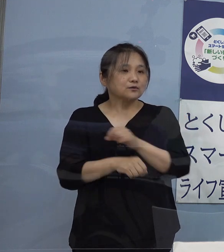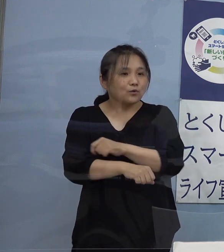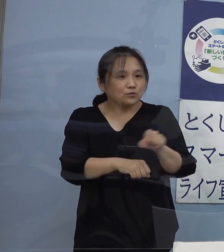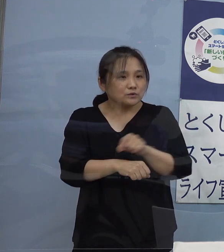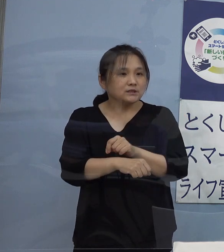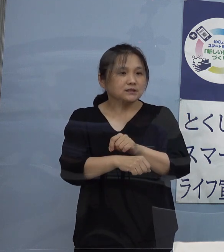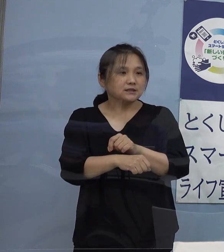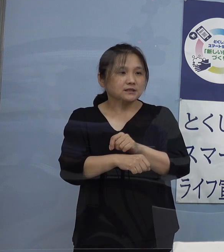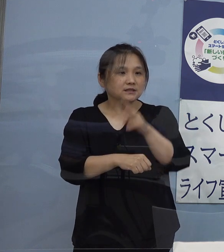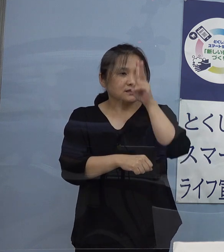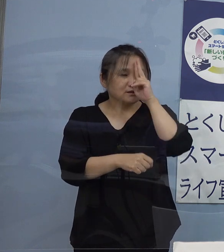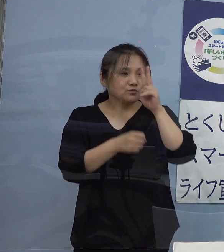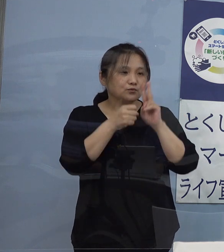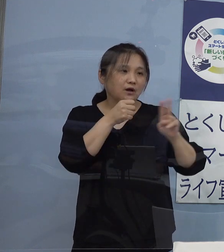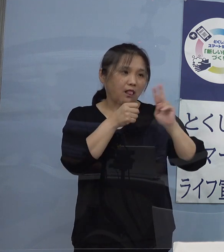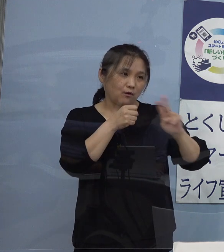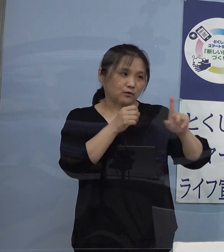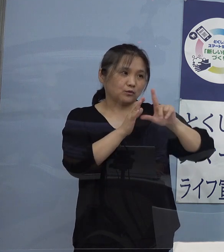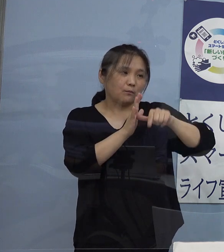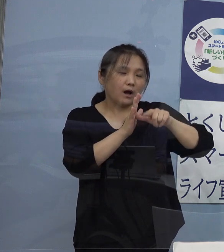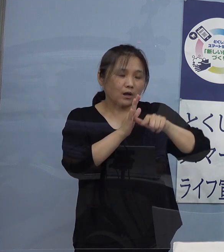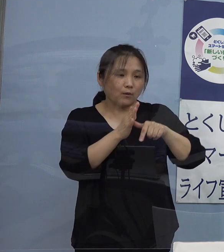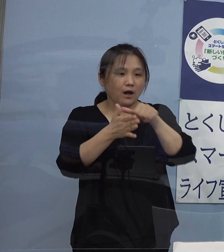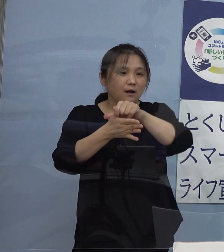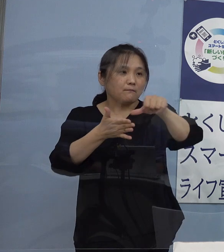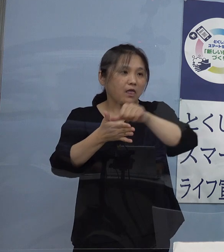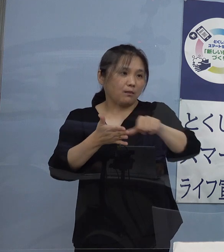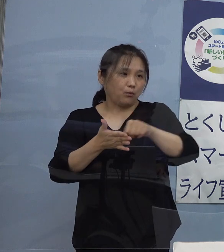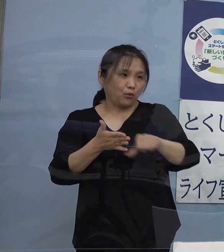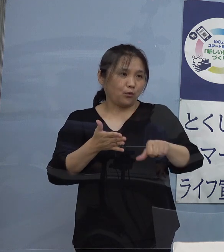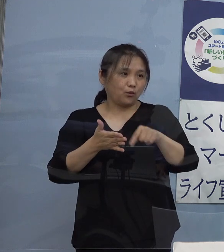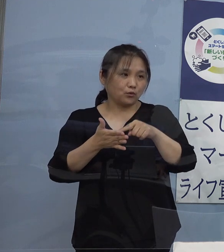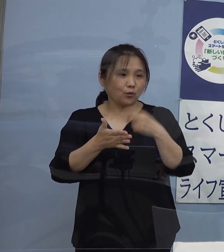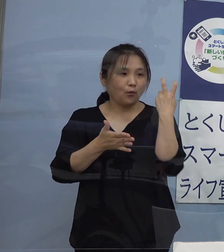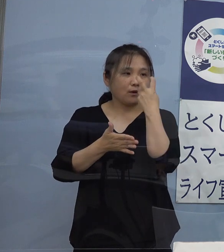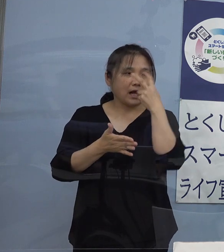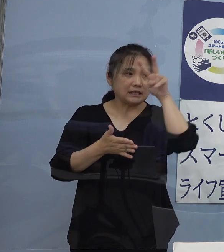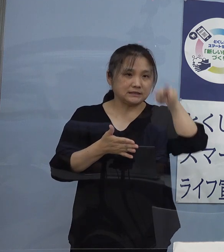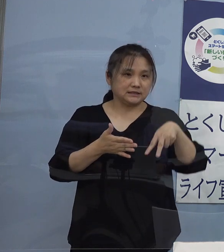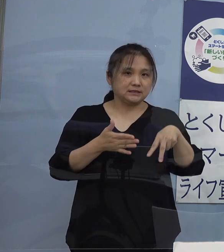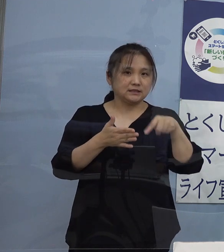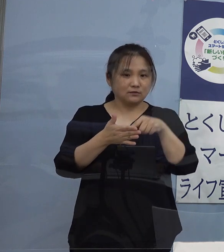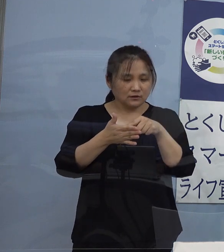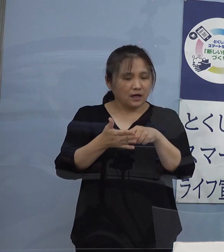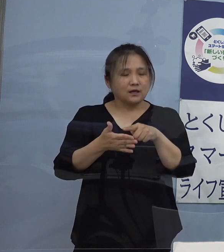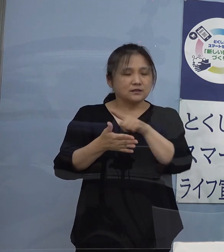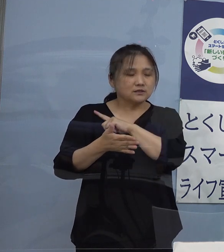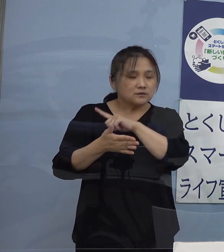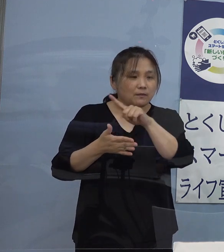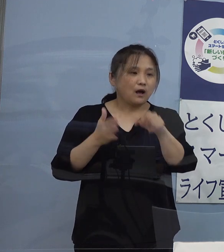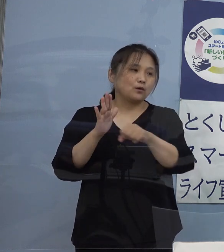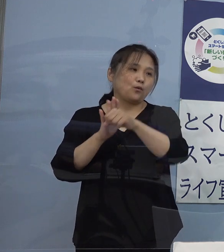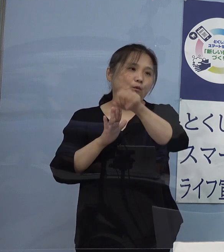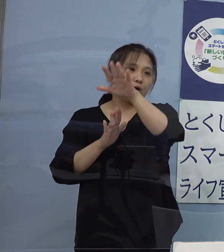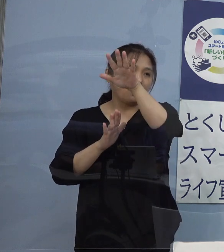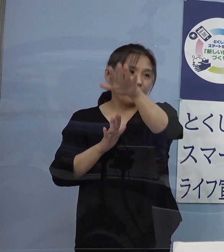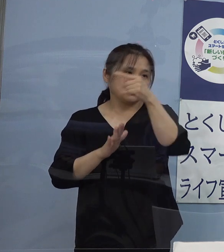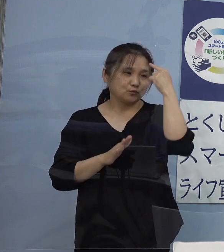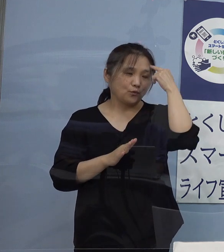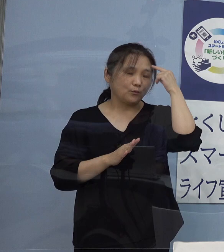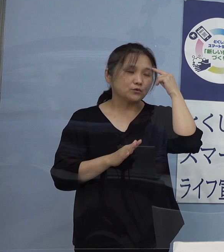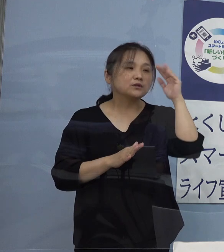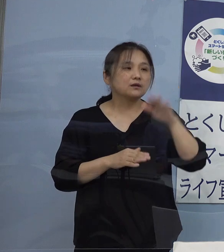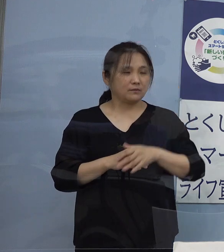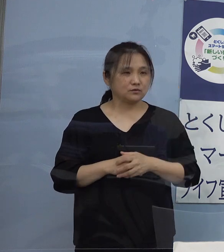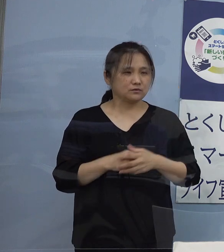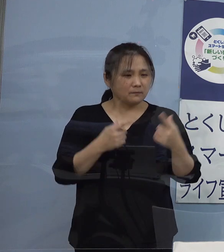名簿の管理ですね、これが感染拡大を広げない一番の効果的なものということですので、